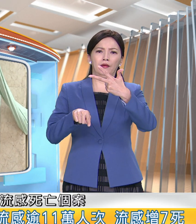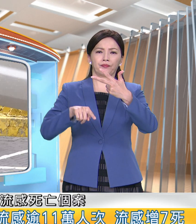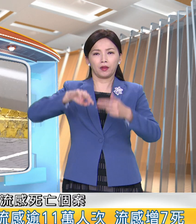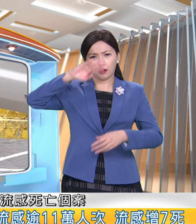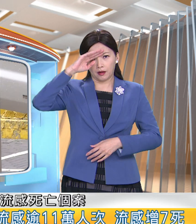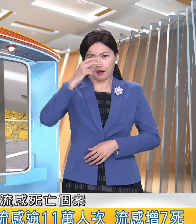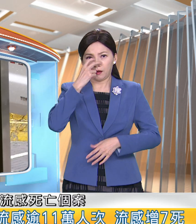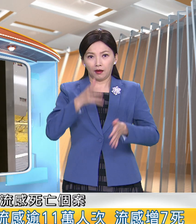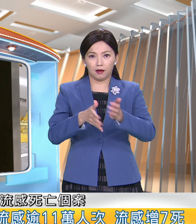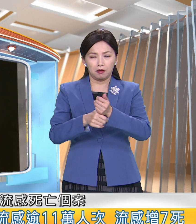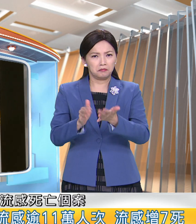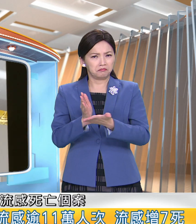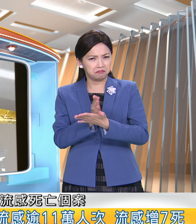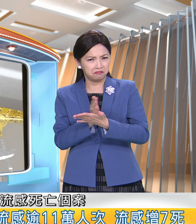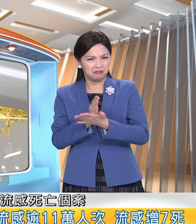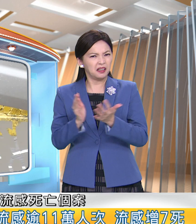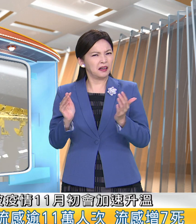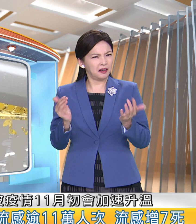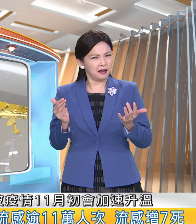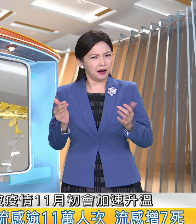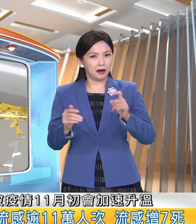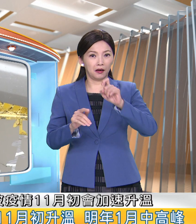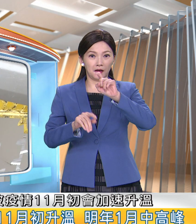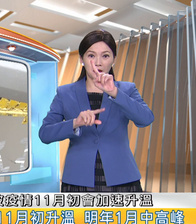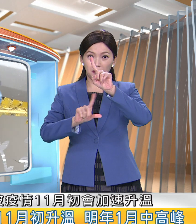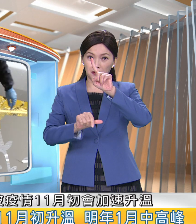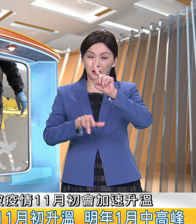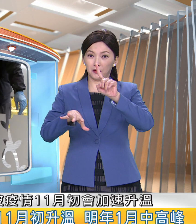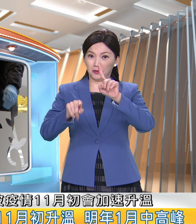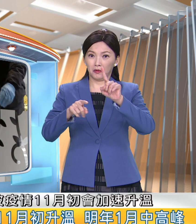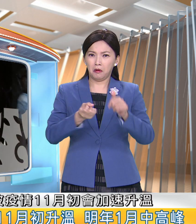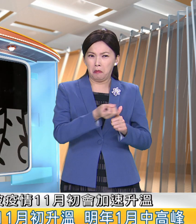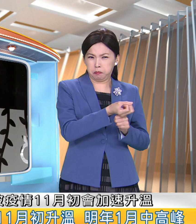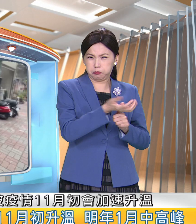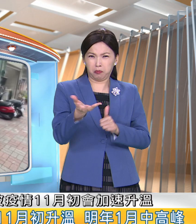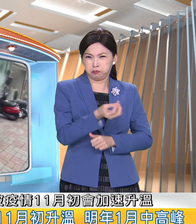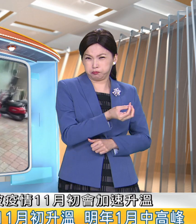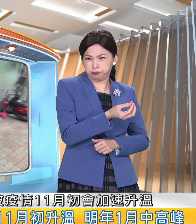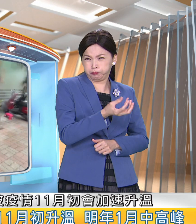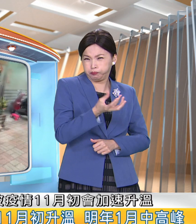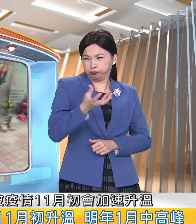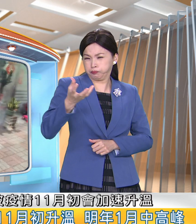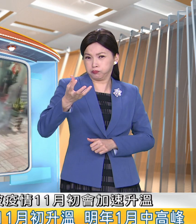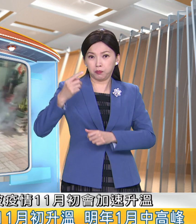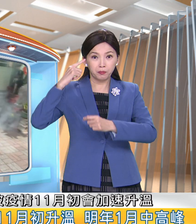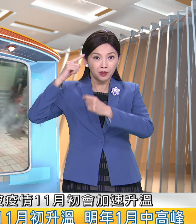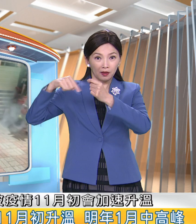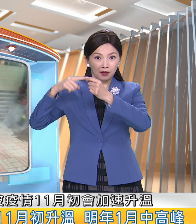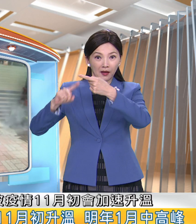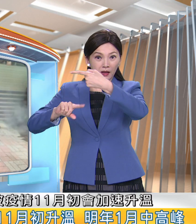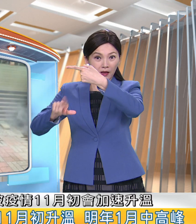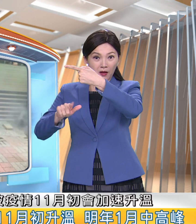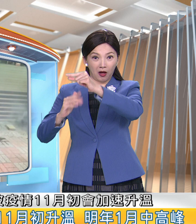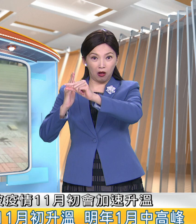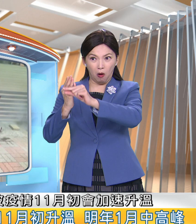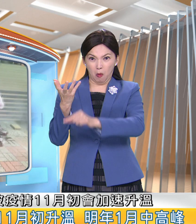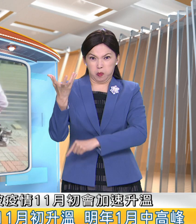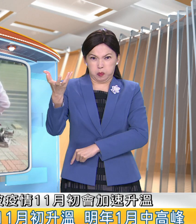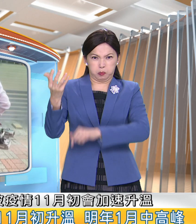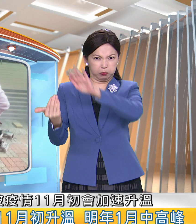例的流感死亡个案。疾管署预估，这波疫情十一月初会加速升温，明